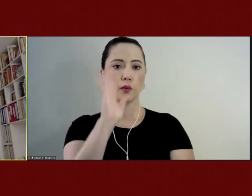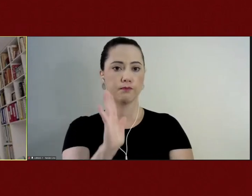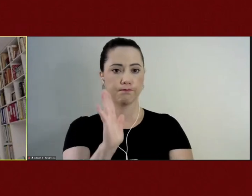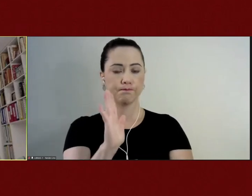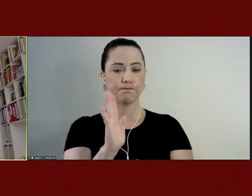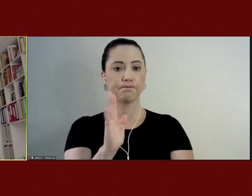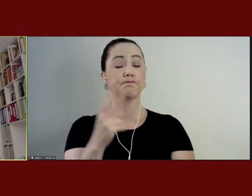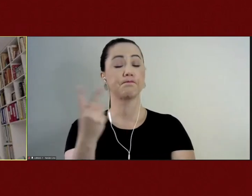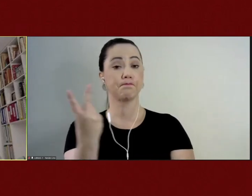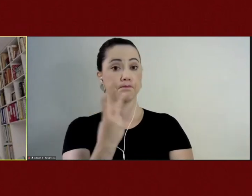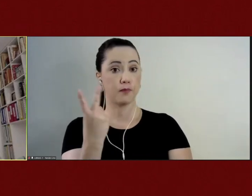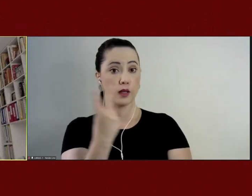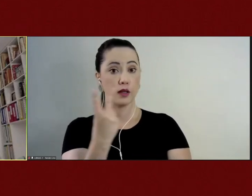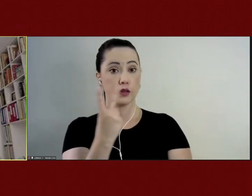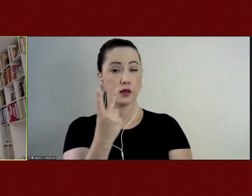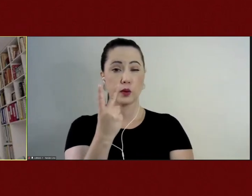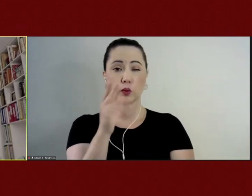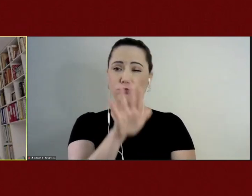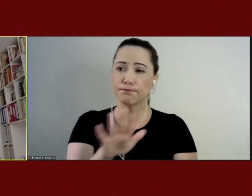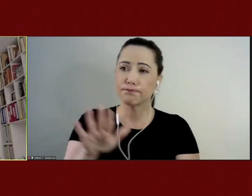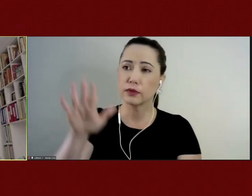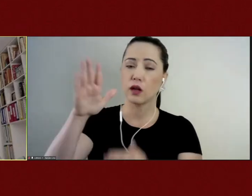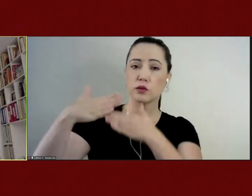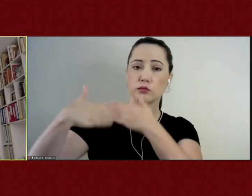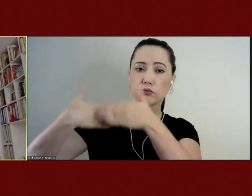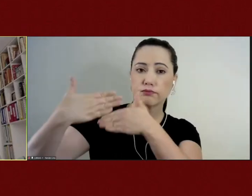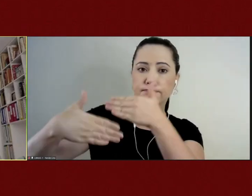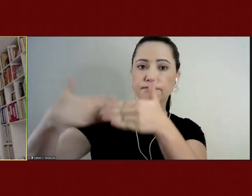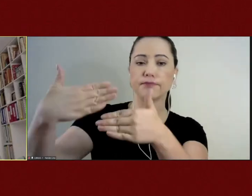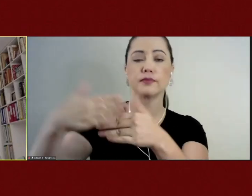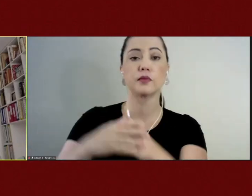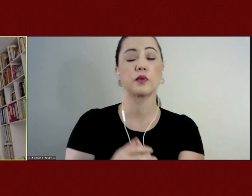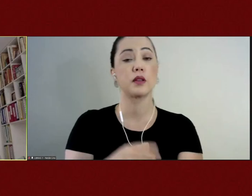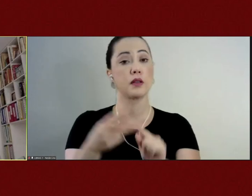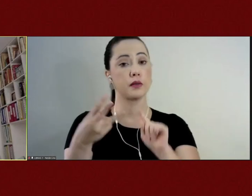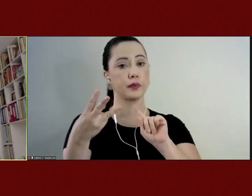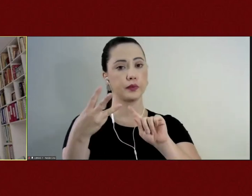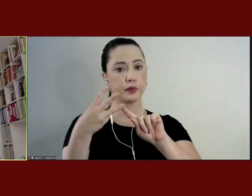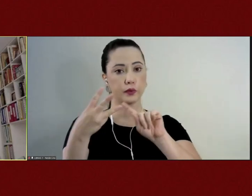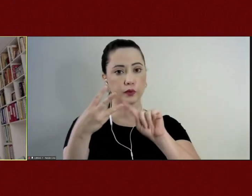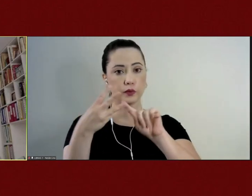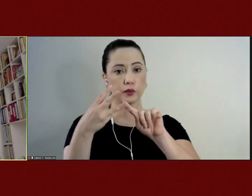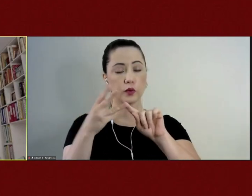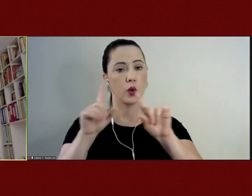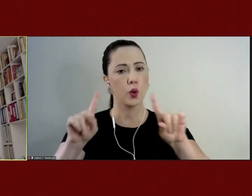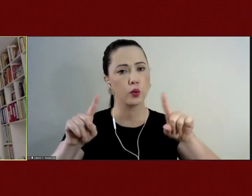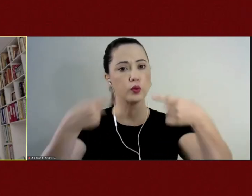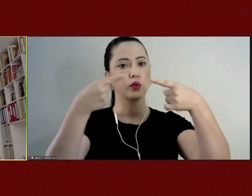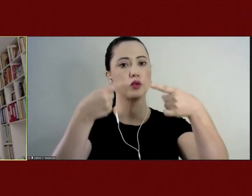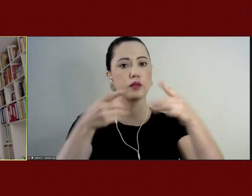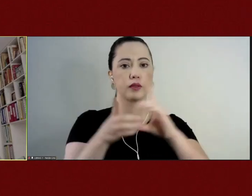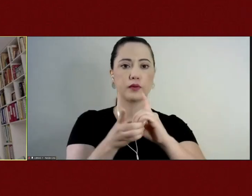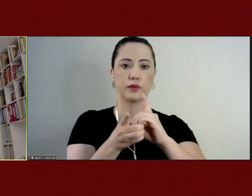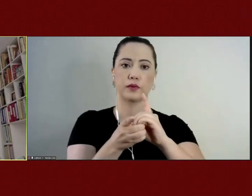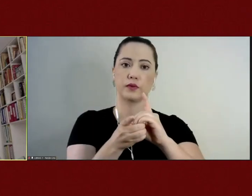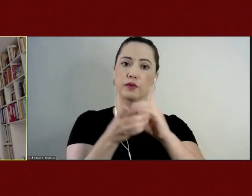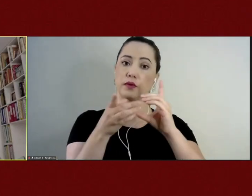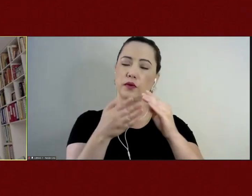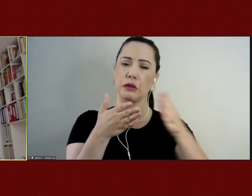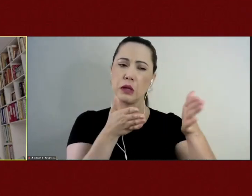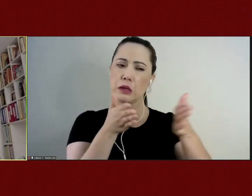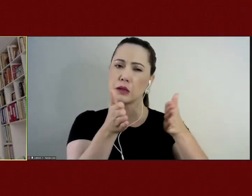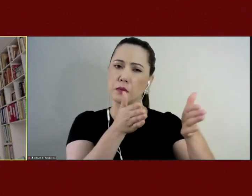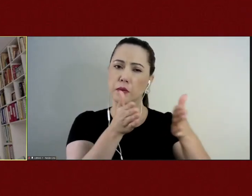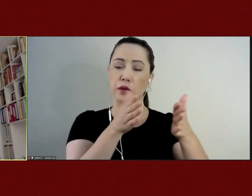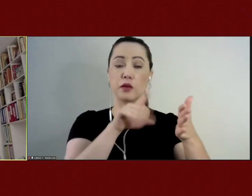O Nacional Desenvolvimentismo em Questão. E a terceira, O Desafio da Democracia em Tempos